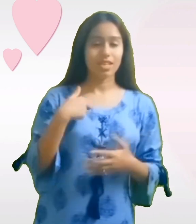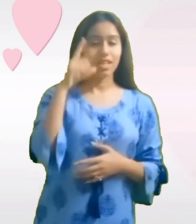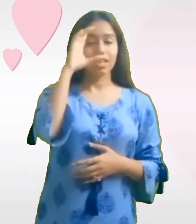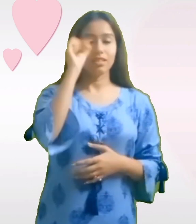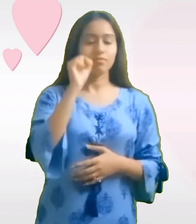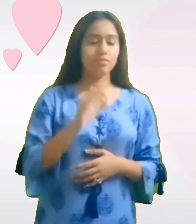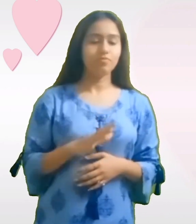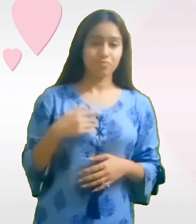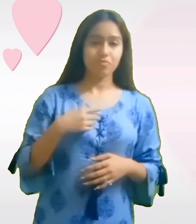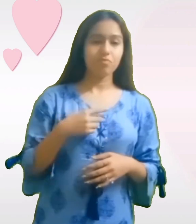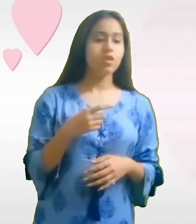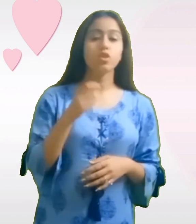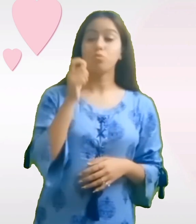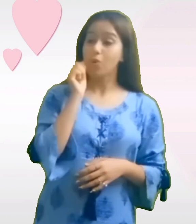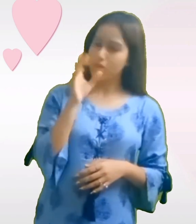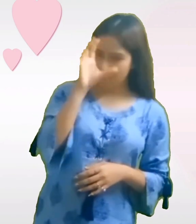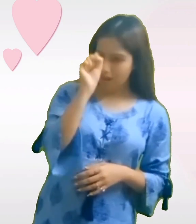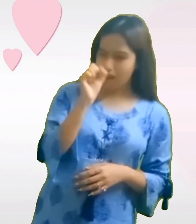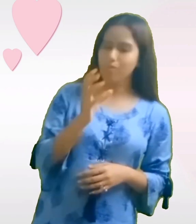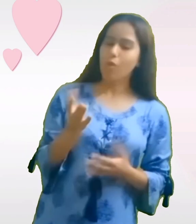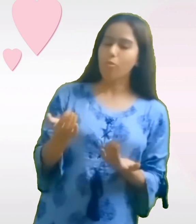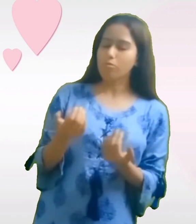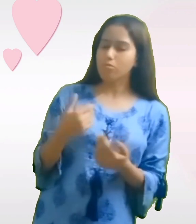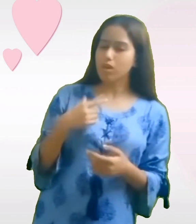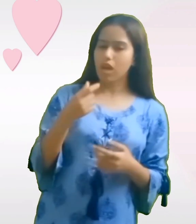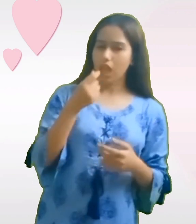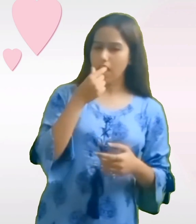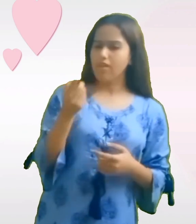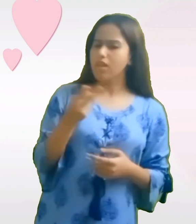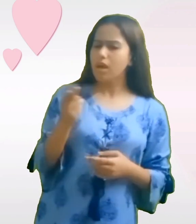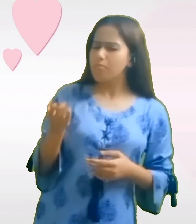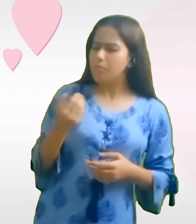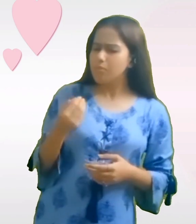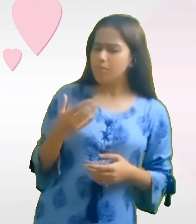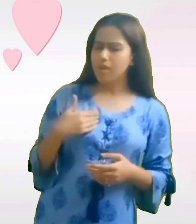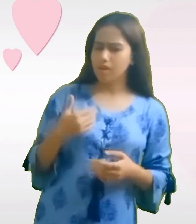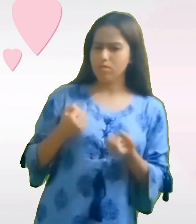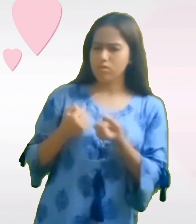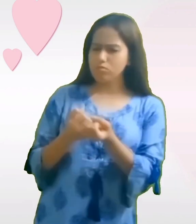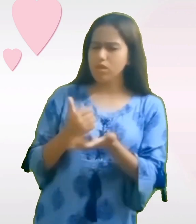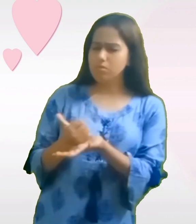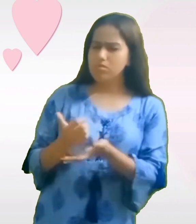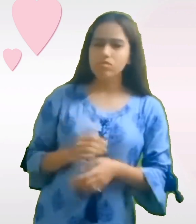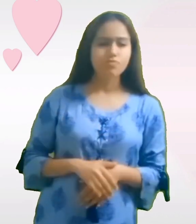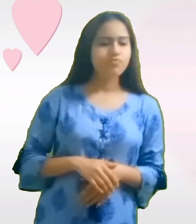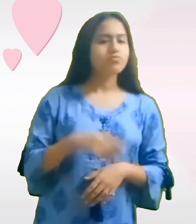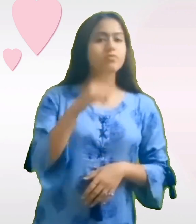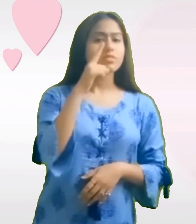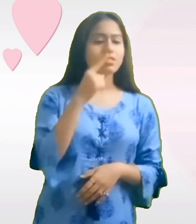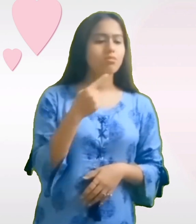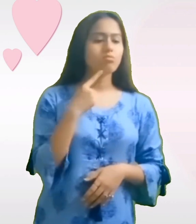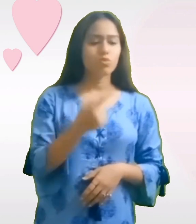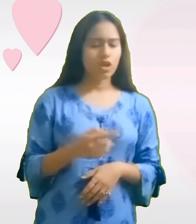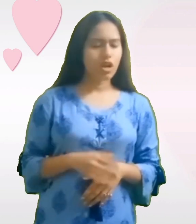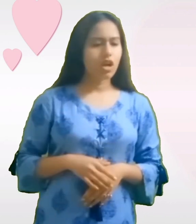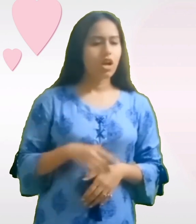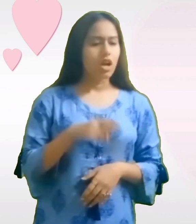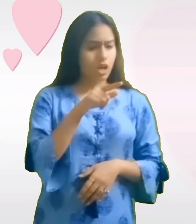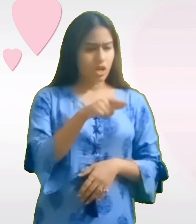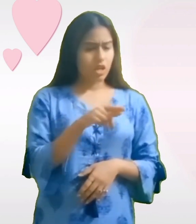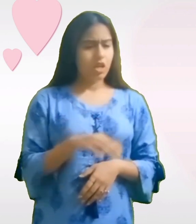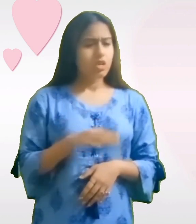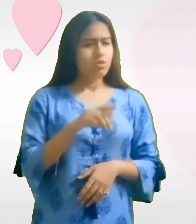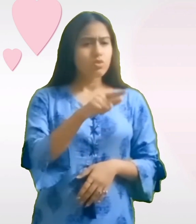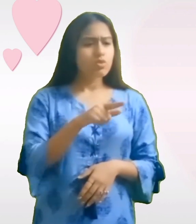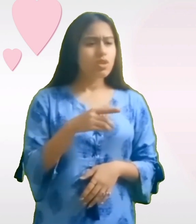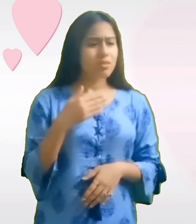बोलें। तभी वो माता जी अचानक से संभली और बोली कि बेटा मुझे याद आ गया, कौन सी दवाई चाहिए? तो उन्होंने पूछा कि बताइए बताइए कौन सी दवाई चाहिए, मैं फटाफट से लेके आता हूँ, आपकी